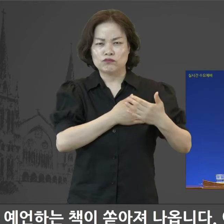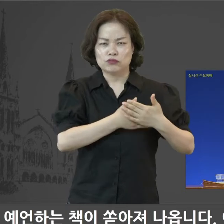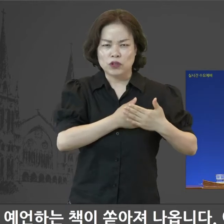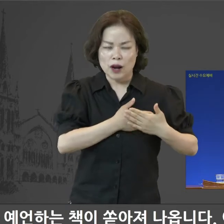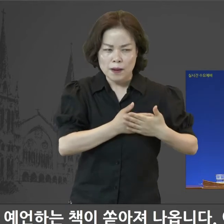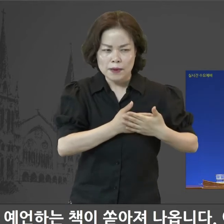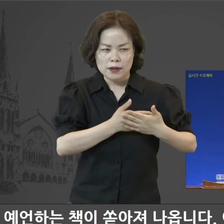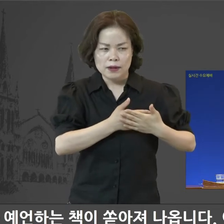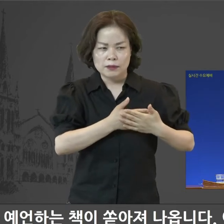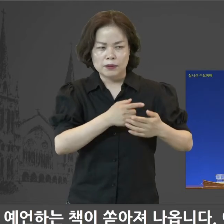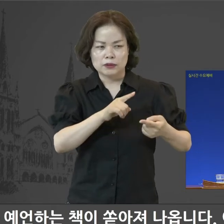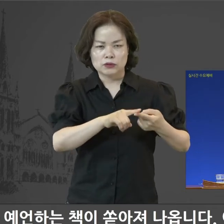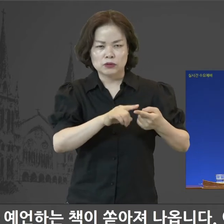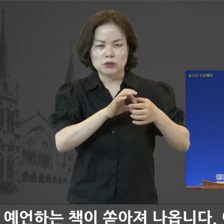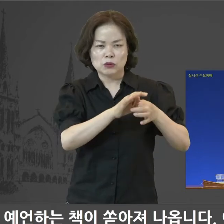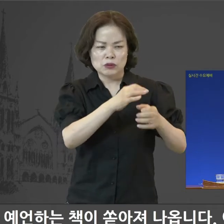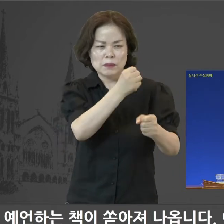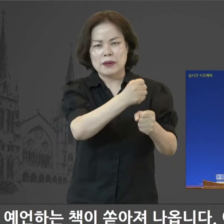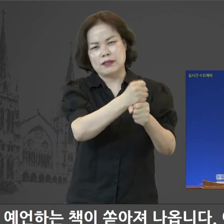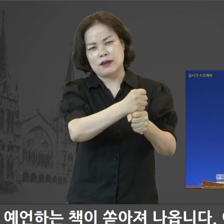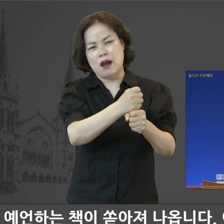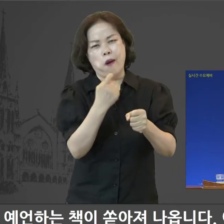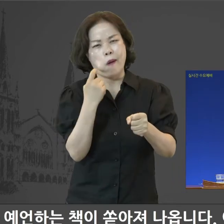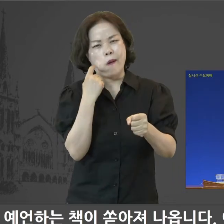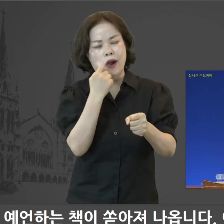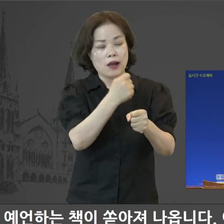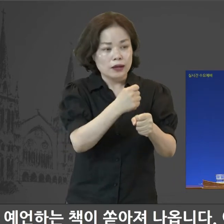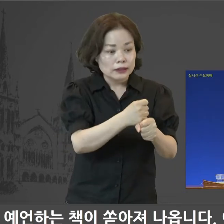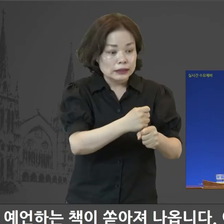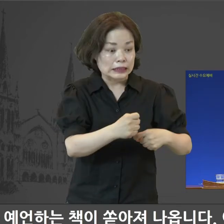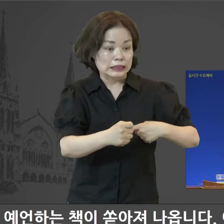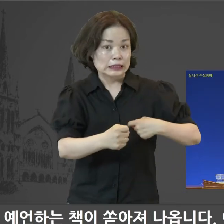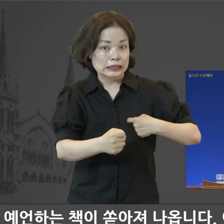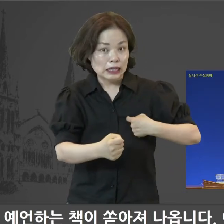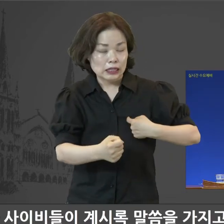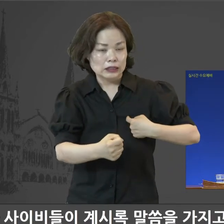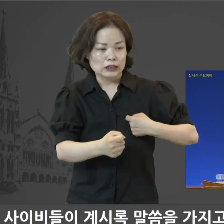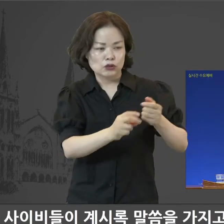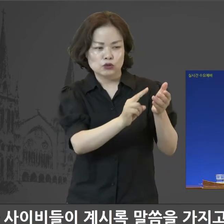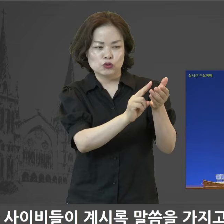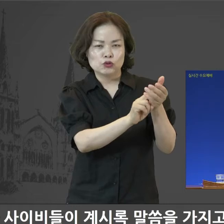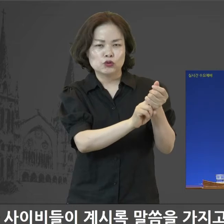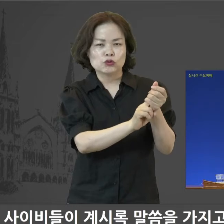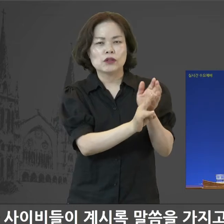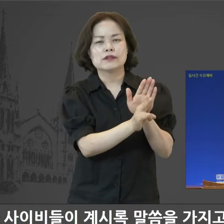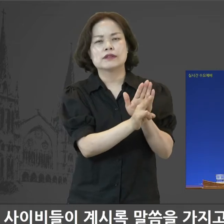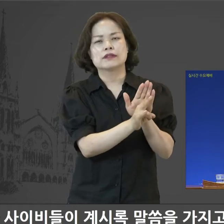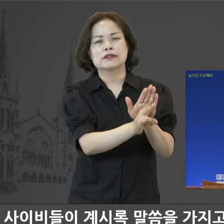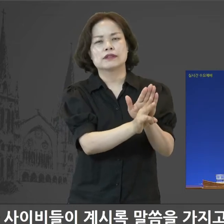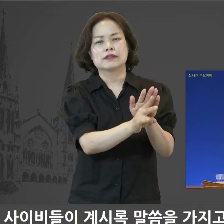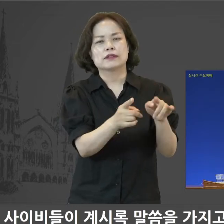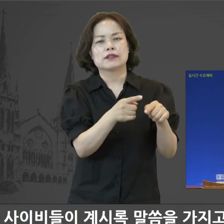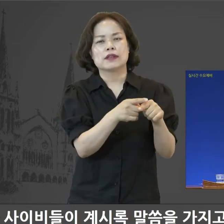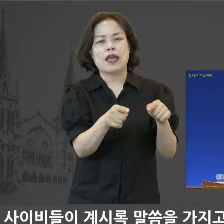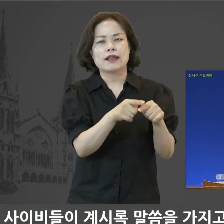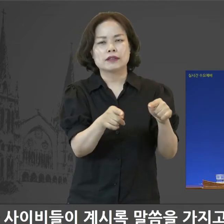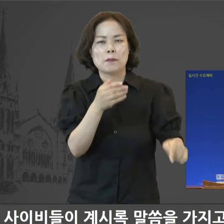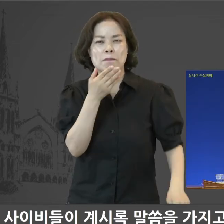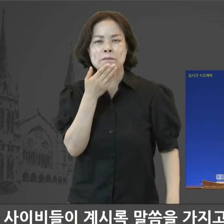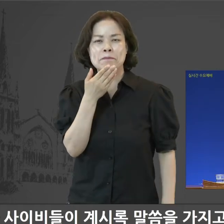불안함을 조장하면서 마치 자기들만 이 숨겨진 계시를 해석할 수